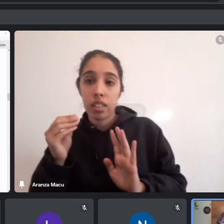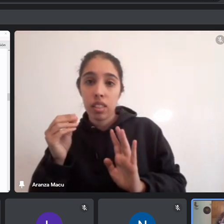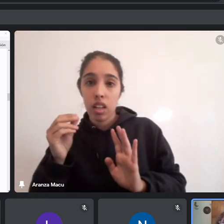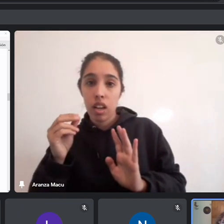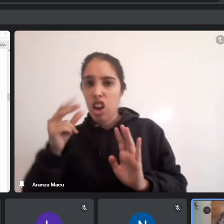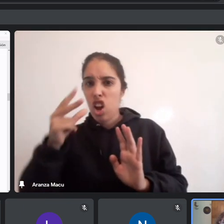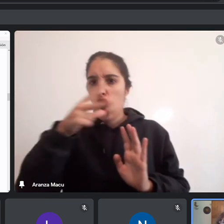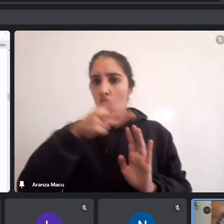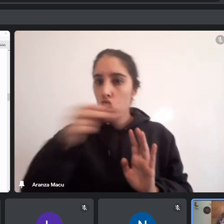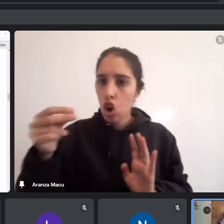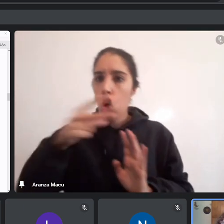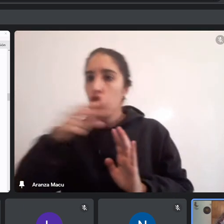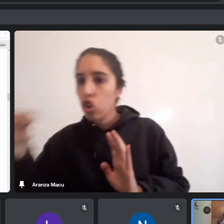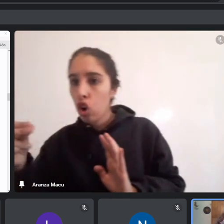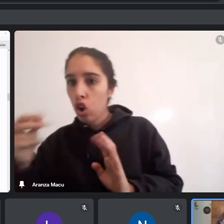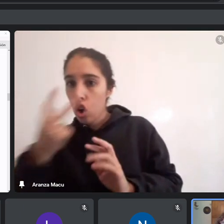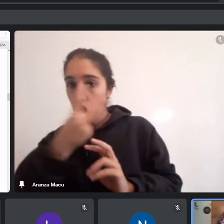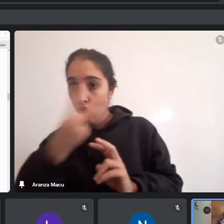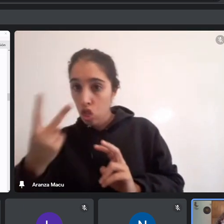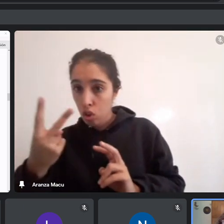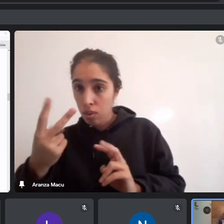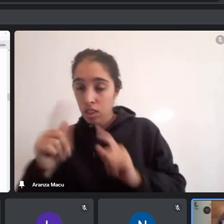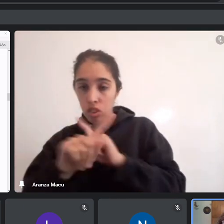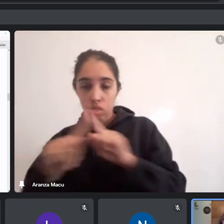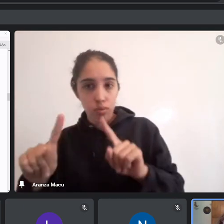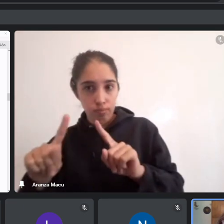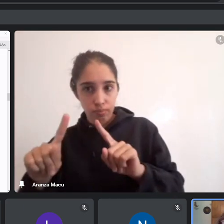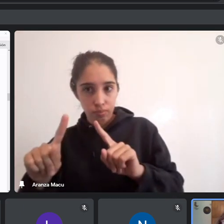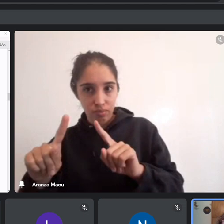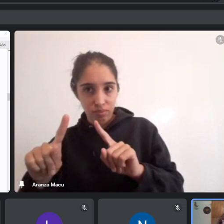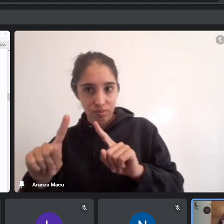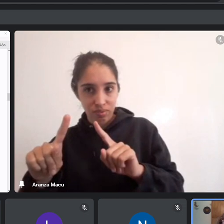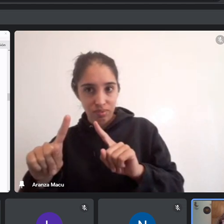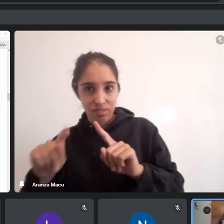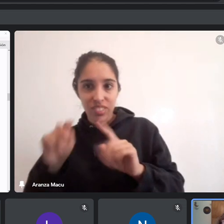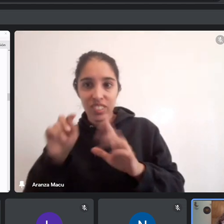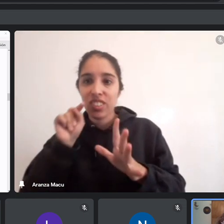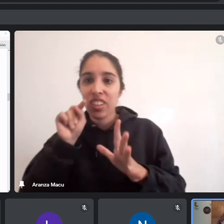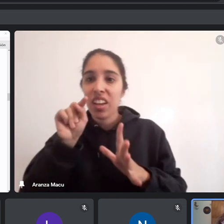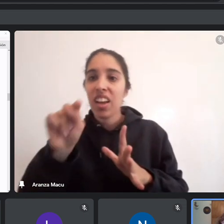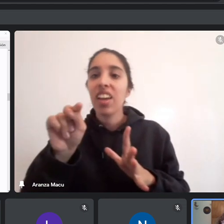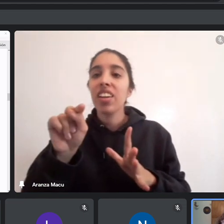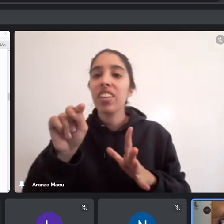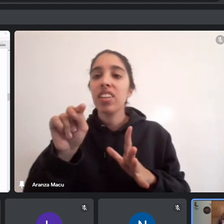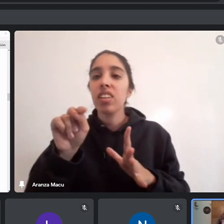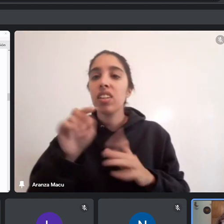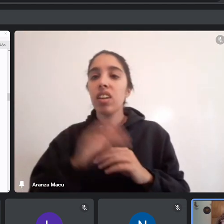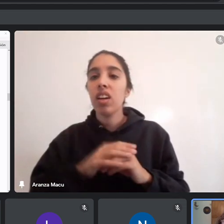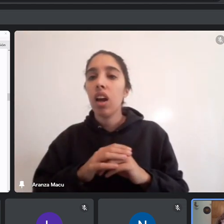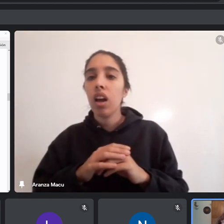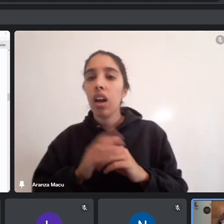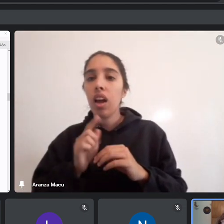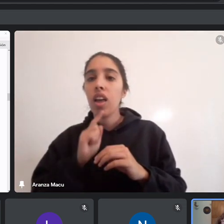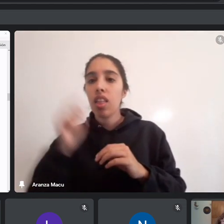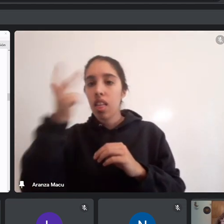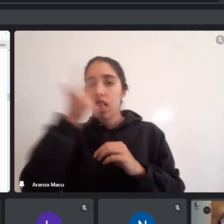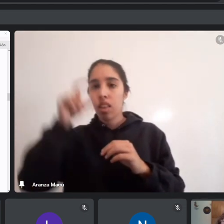fíjense que el verbo are no tiene el not. Para negar el verbo se pone not. En este caso no lo tiene, pero lo que está